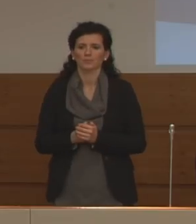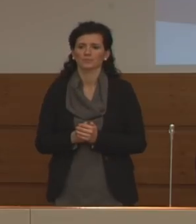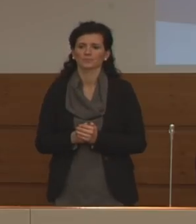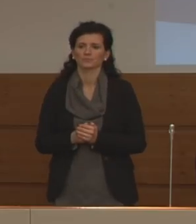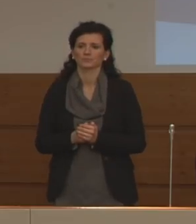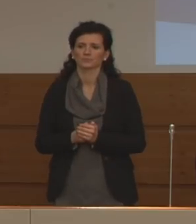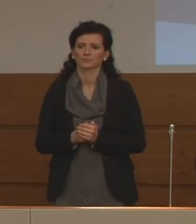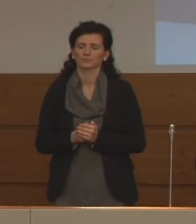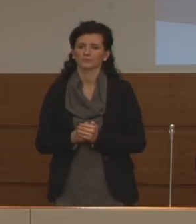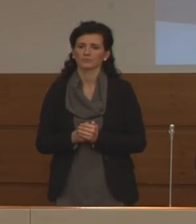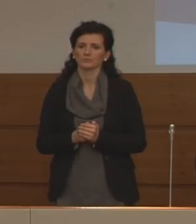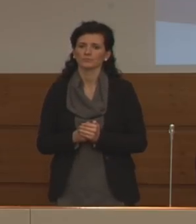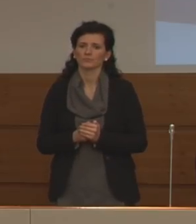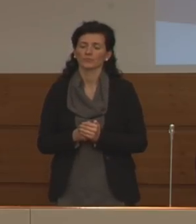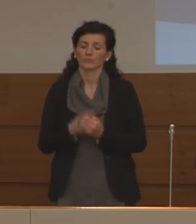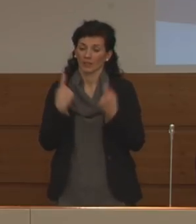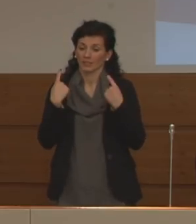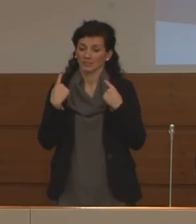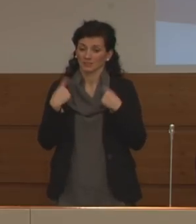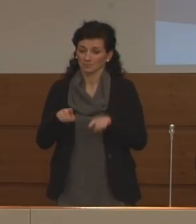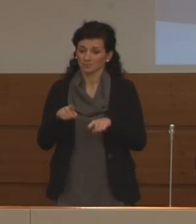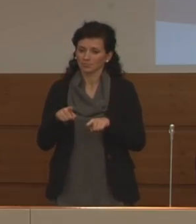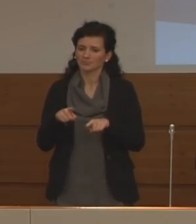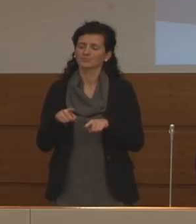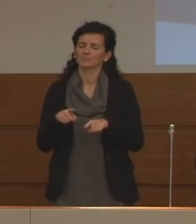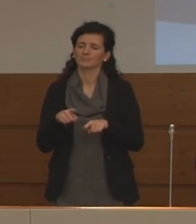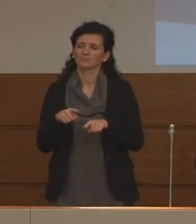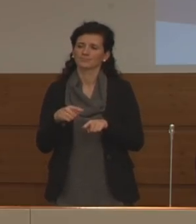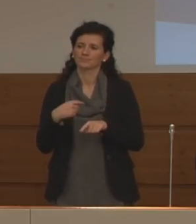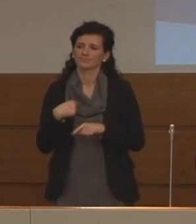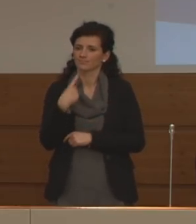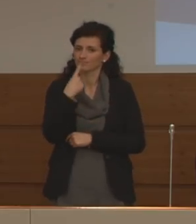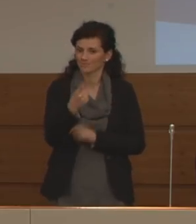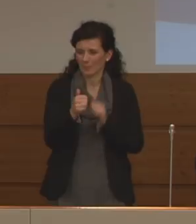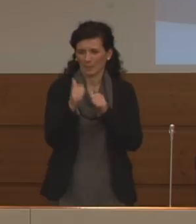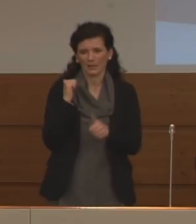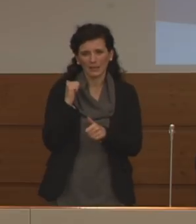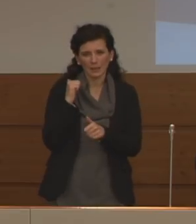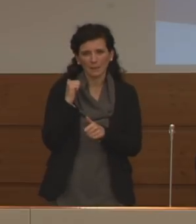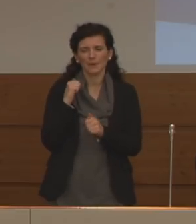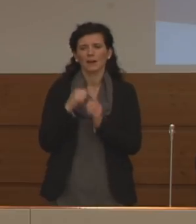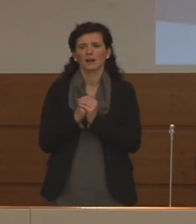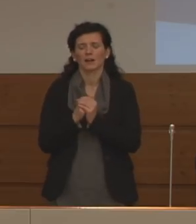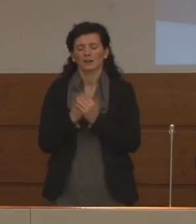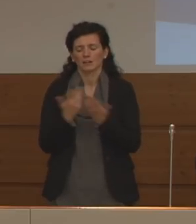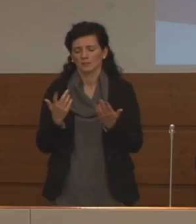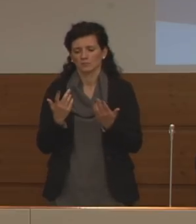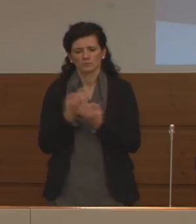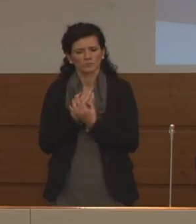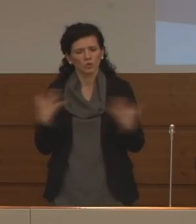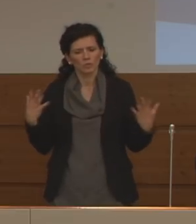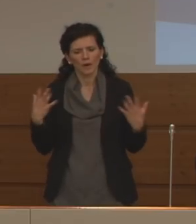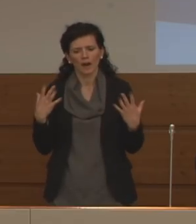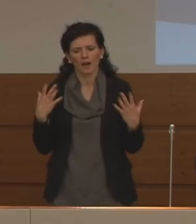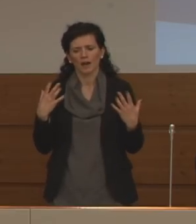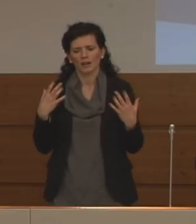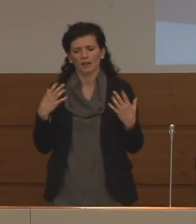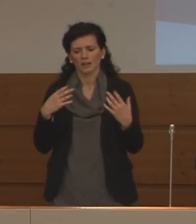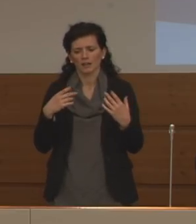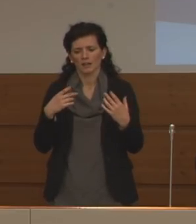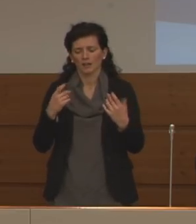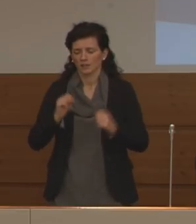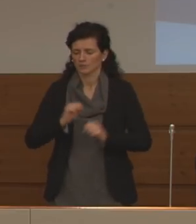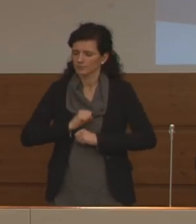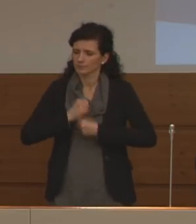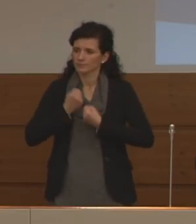prima sottolineato l'importanza ovviamente con tutto il dolore per questo giovane